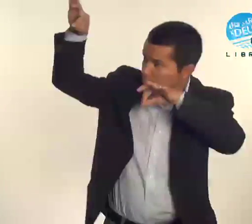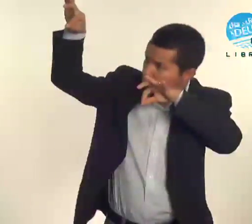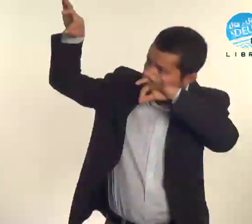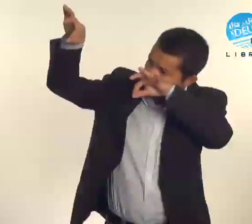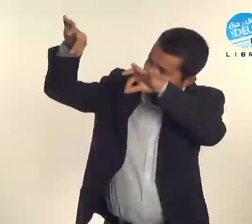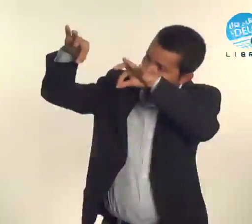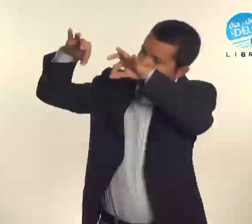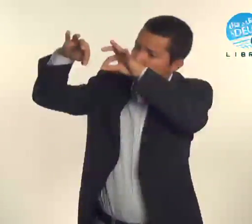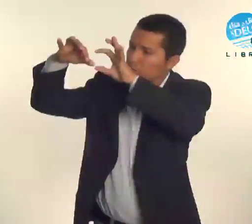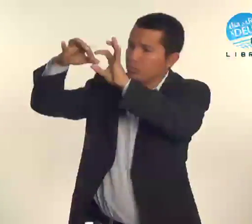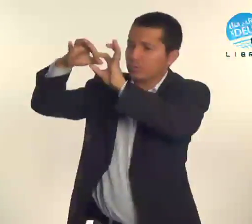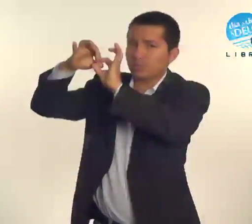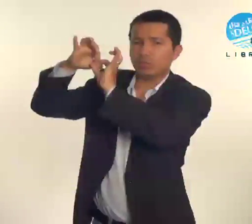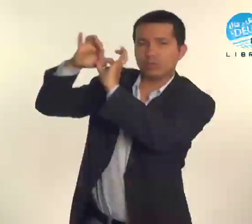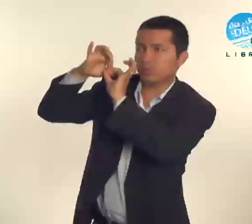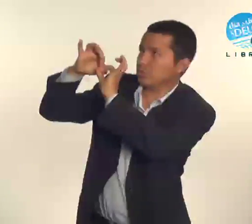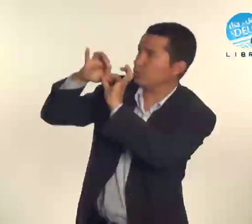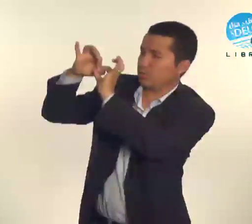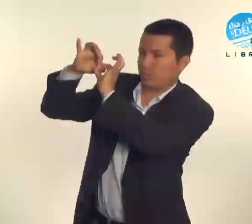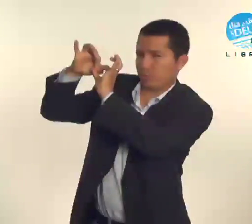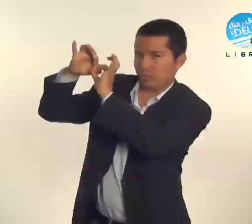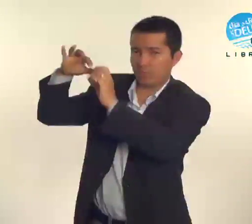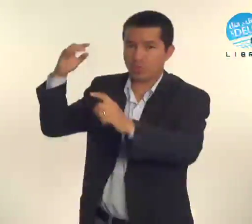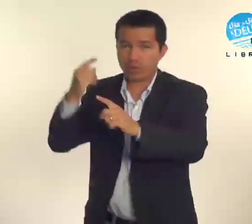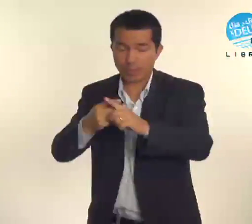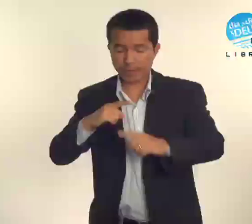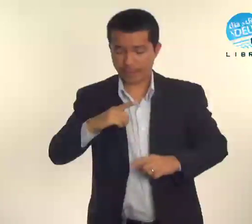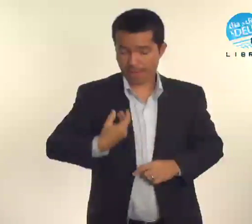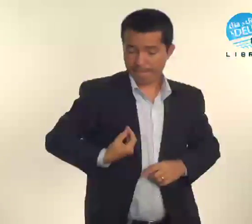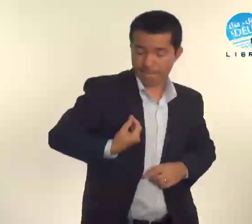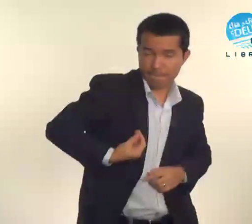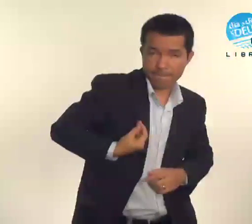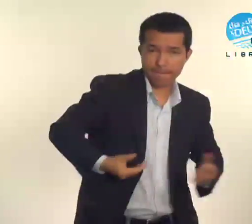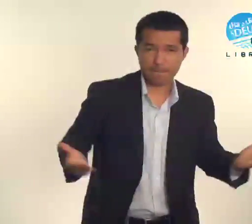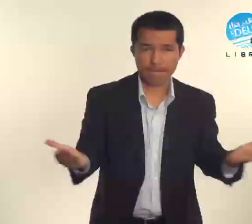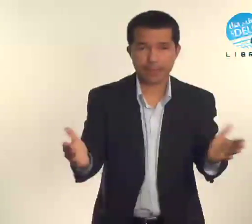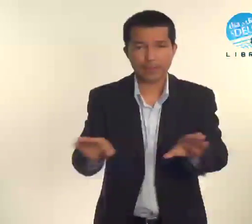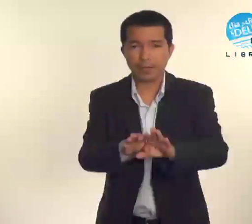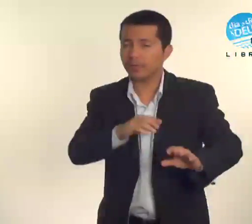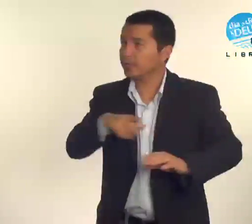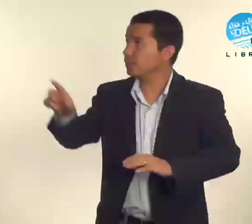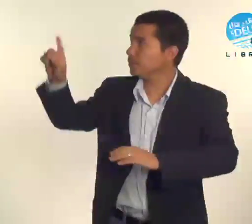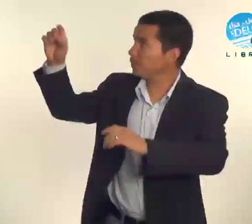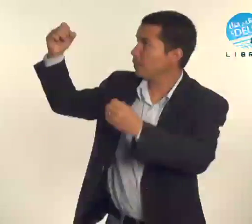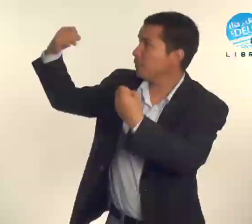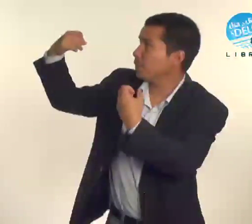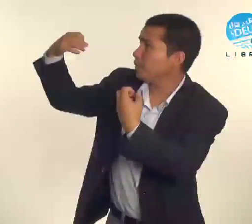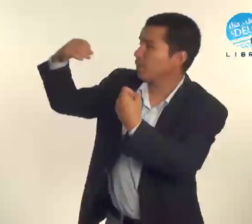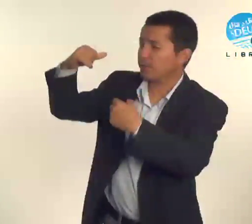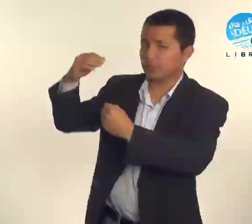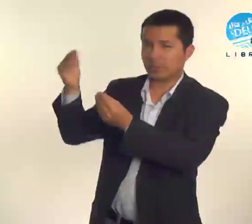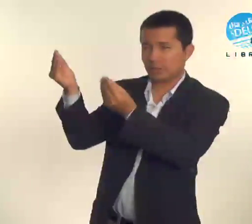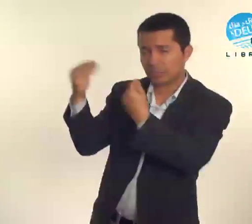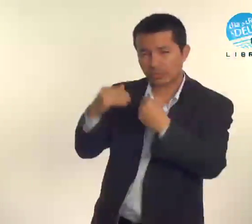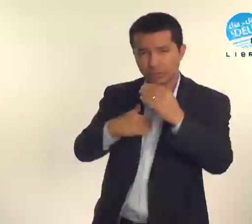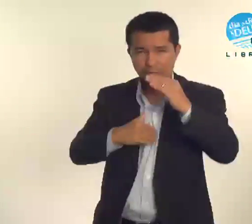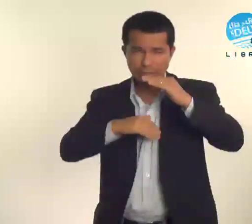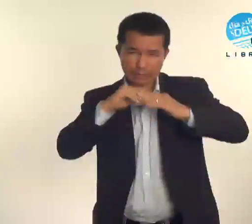Espírito vivo, Ele nos colocou, Ele colocou dentro de nós, e Ele nos capacita para a gente poder